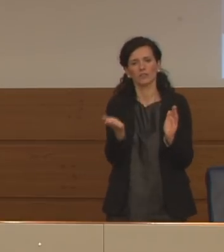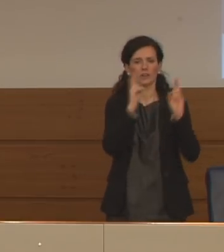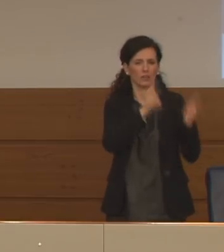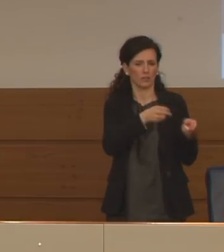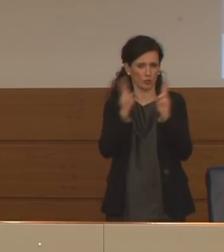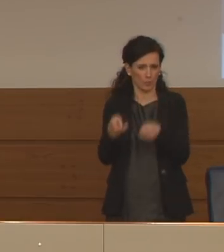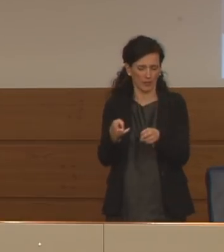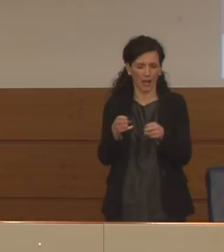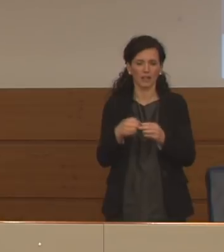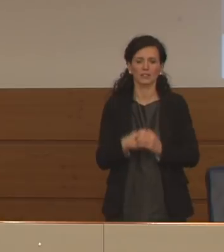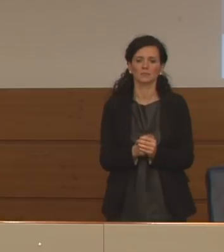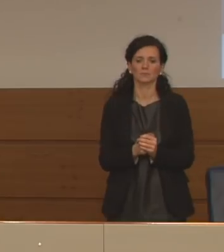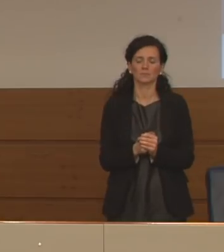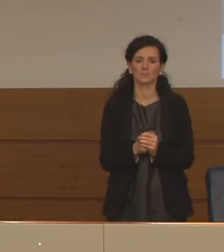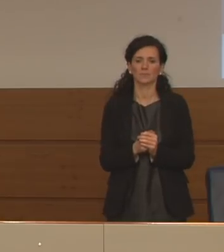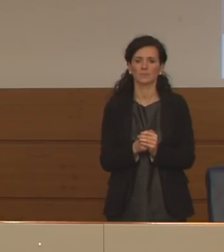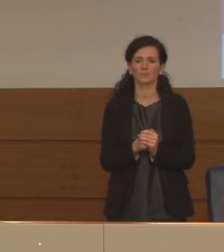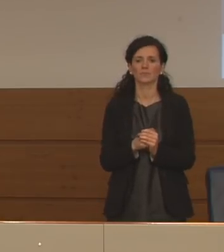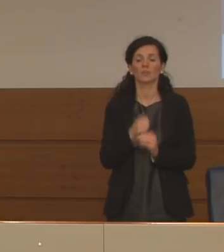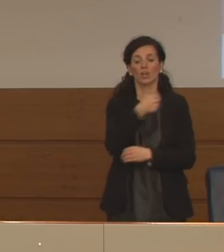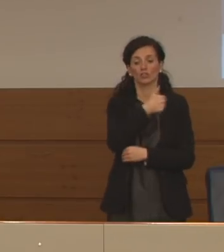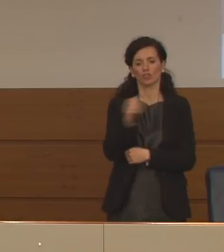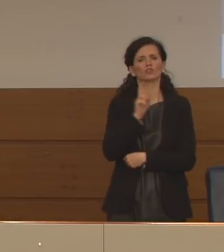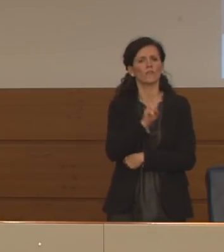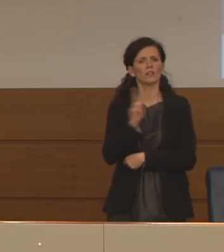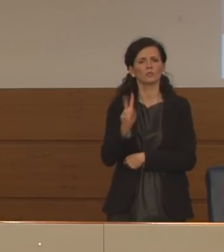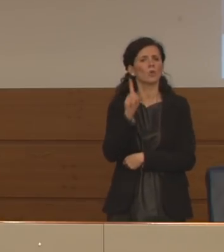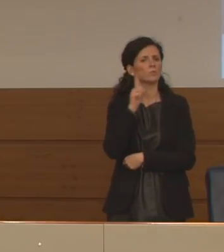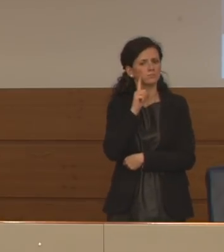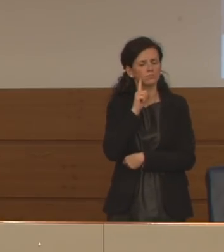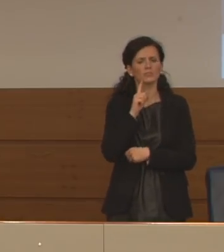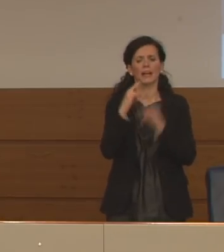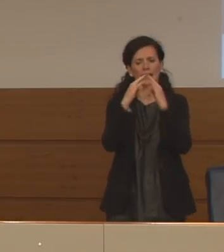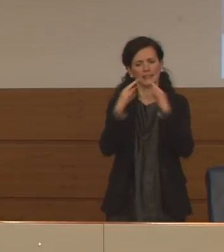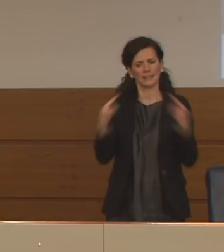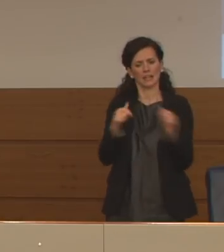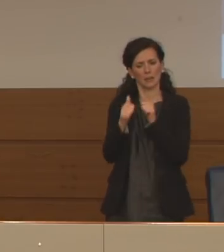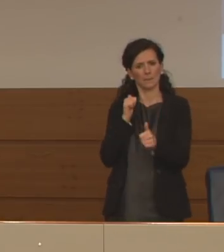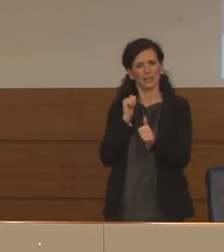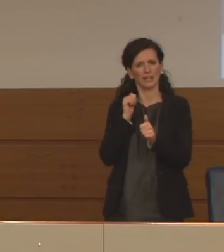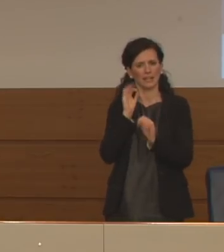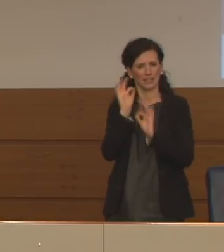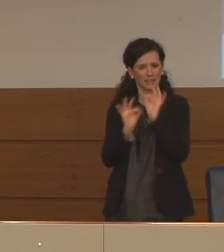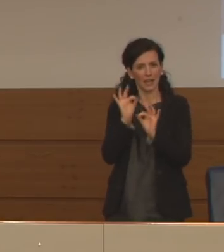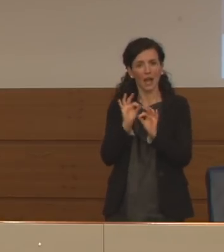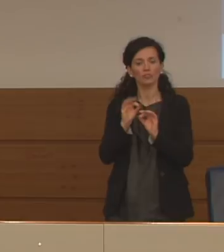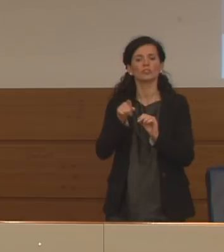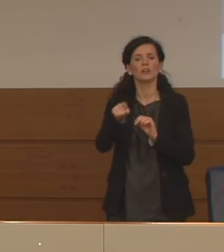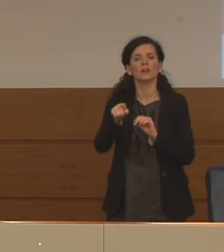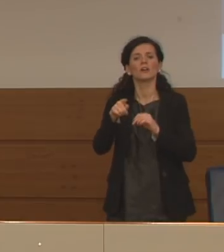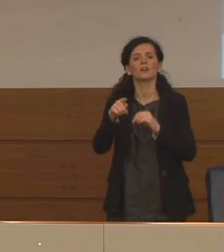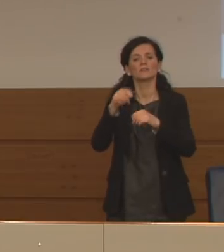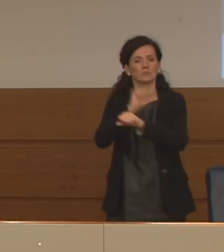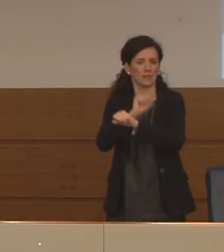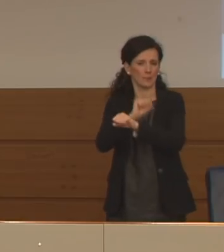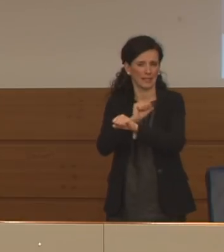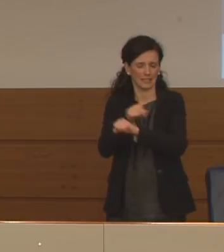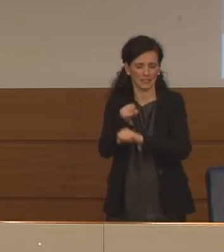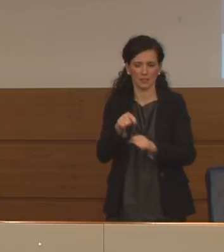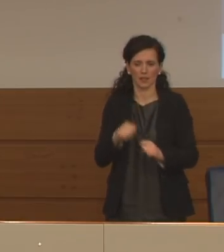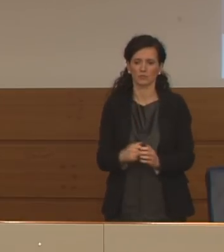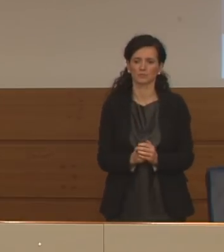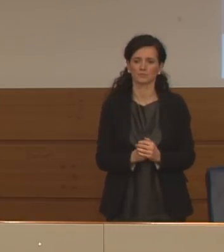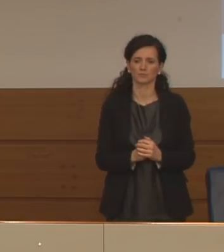nostre strutture e sempre 122 sono le tende di pre triage negli istituti penitenziari il